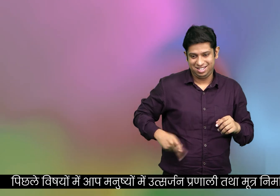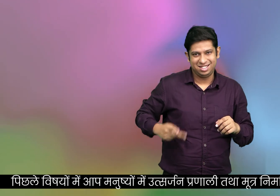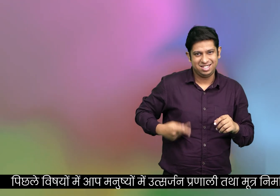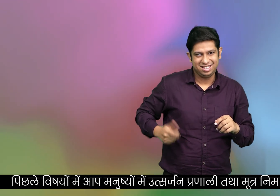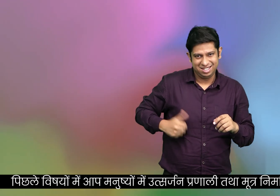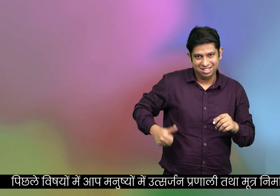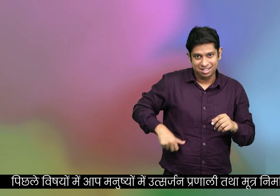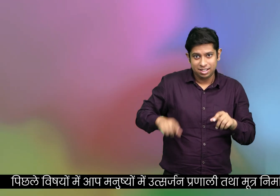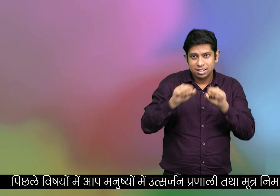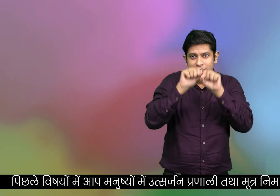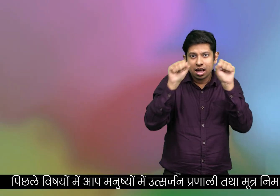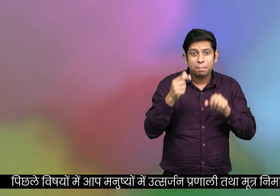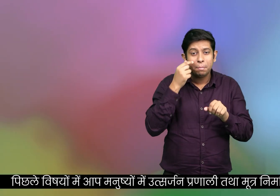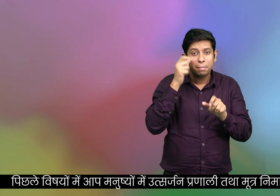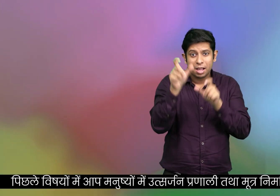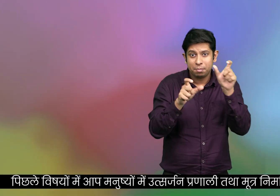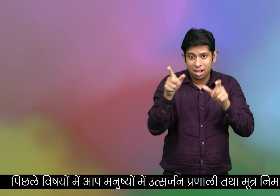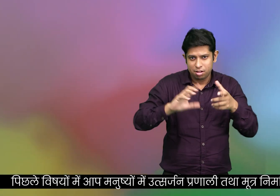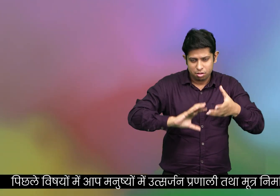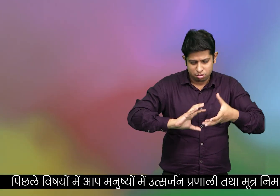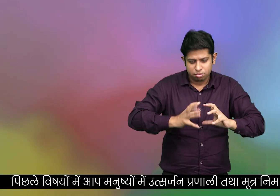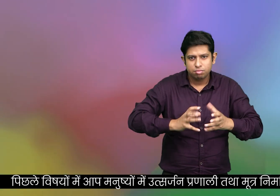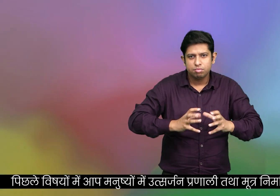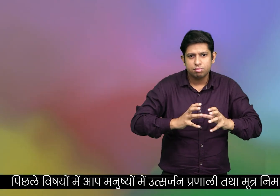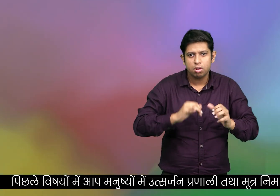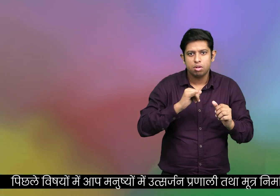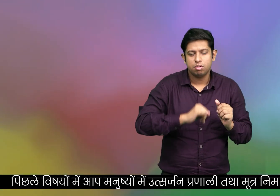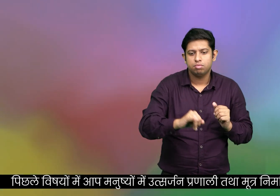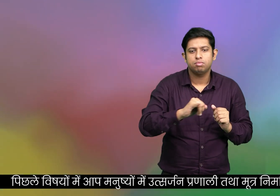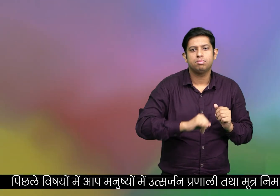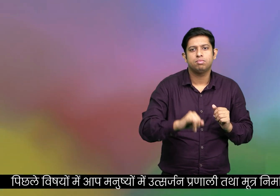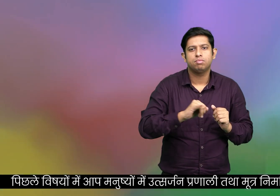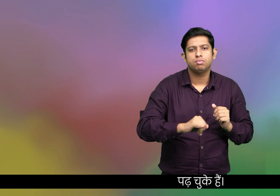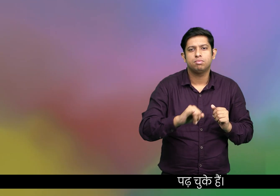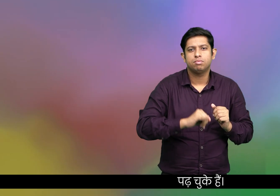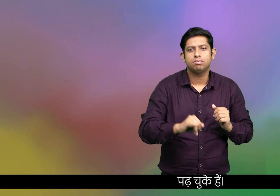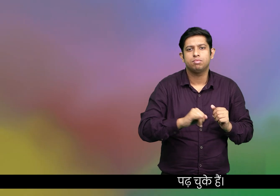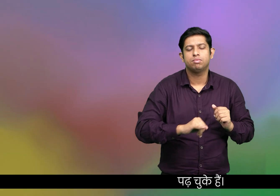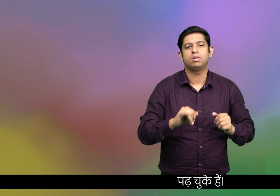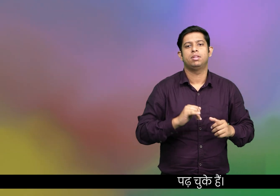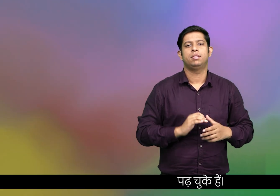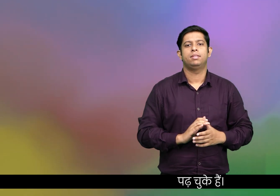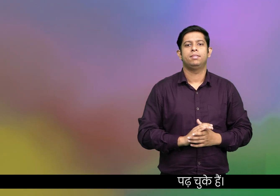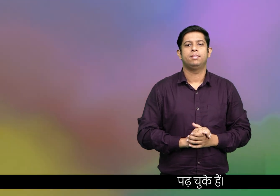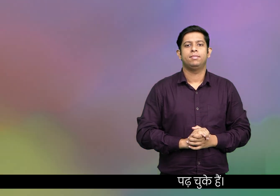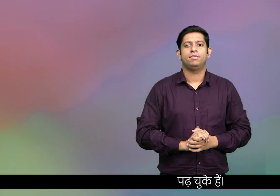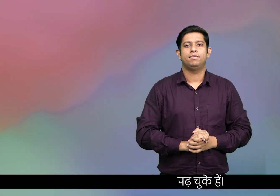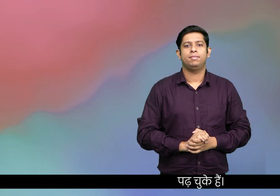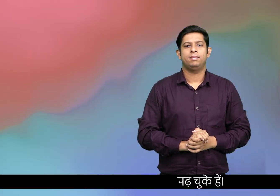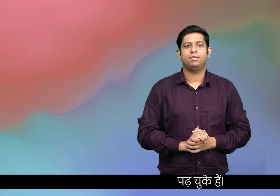तथा मूत्र निर्माण की क्रियाविधि के बारे में पढ़ चुके हैं।